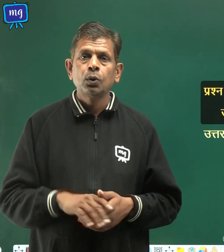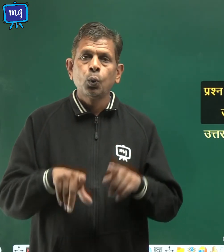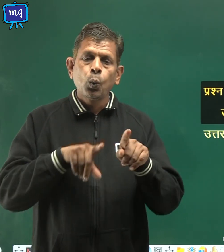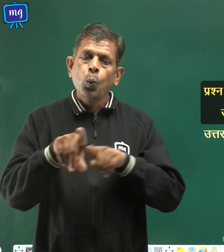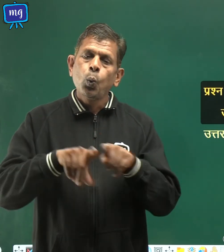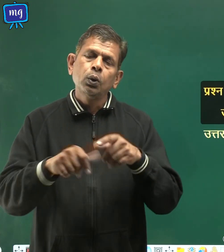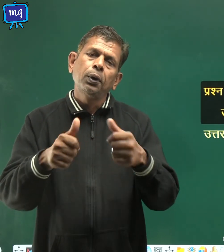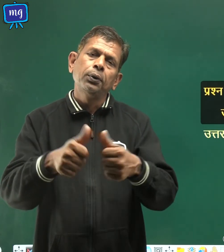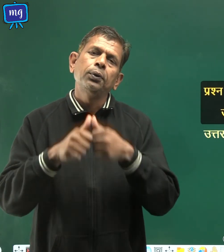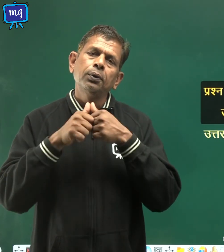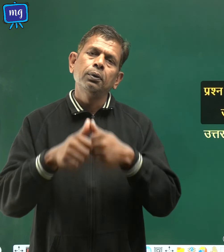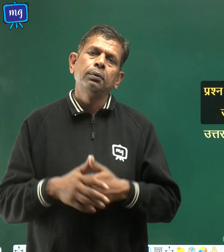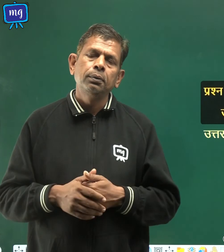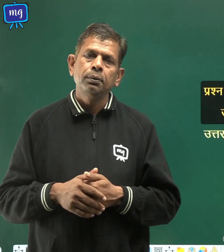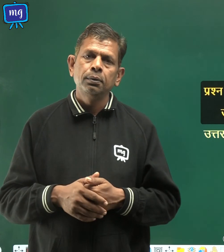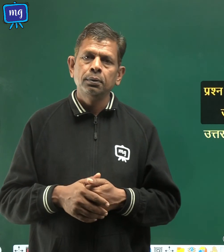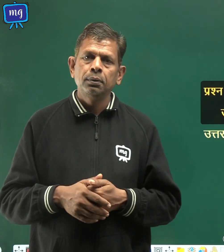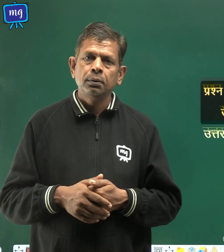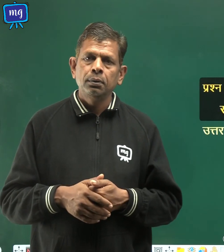उदाहरण दीजिए।